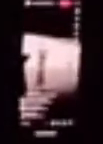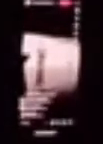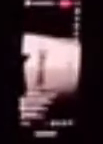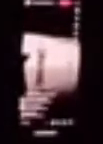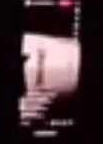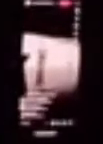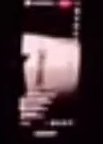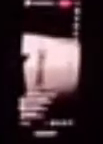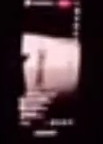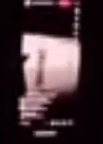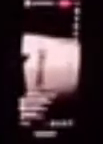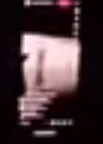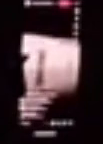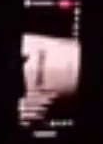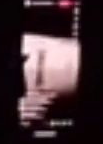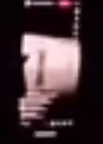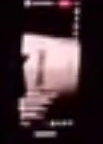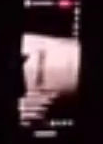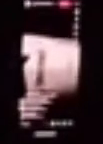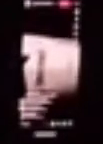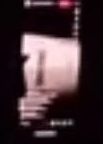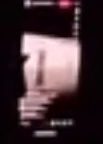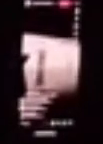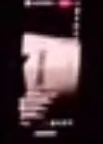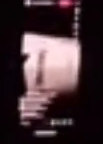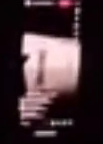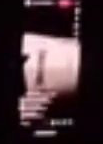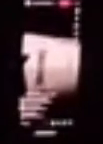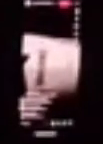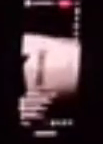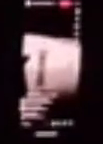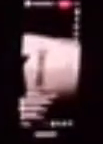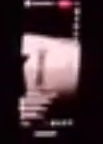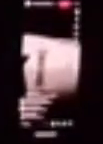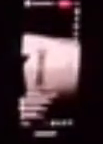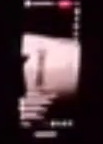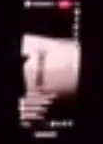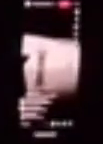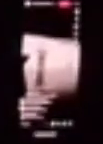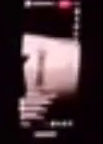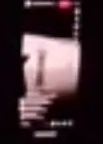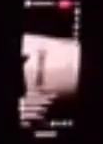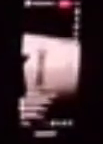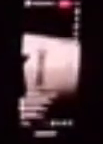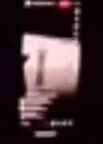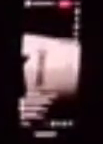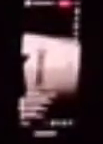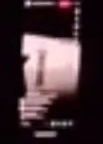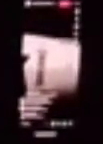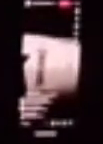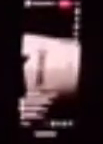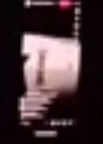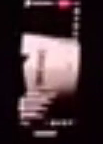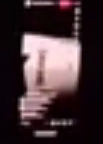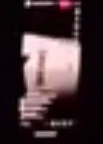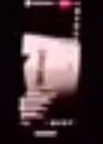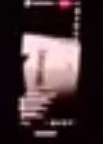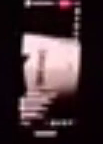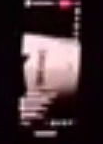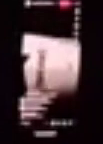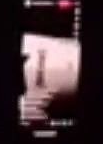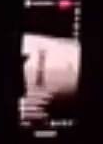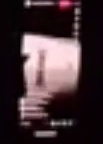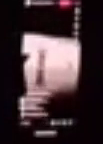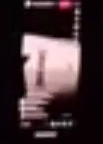referência. Tá? Então, quanto que demorava o paciente ser atendido no centro de referência. Então, vocês observam